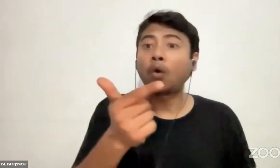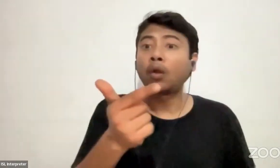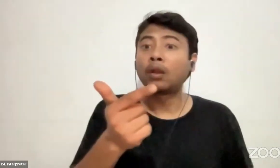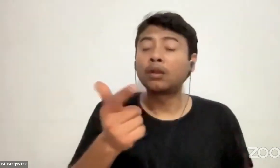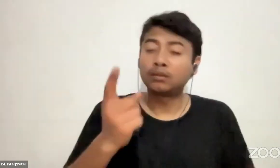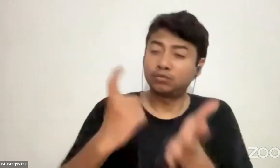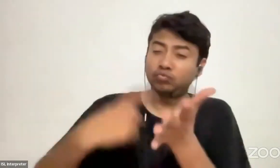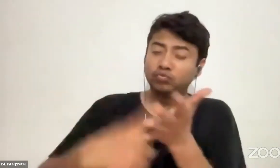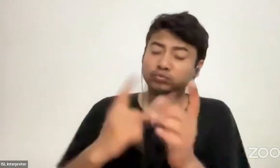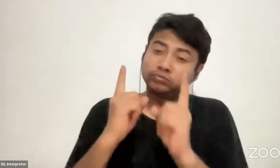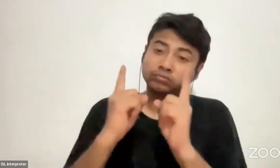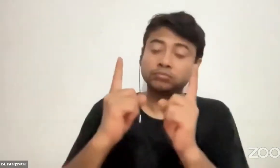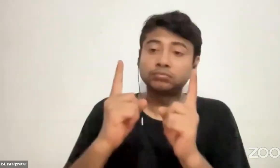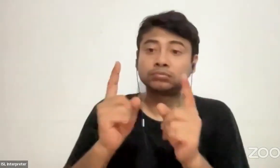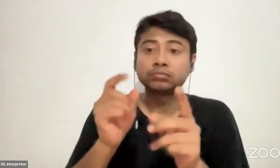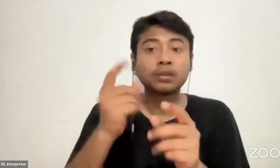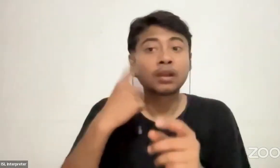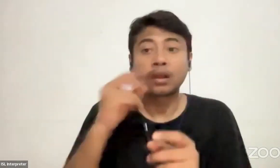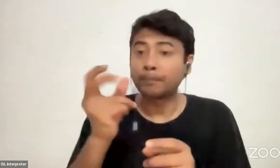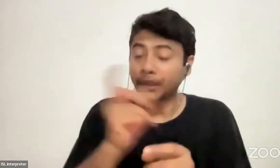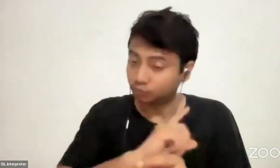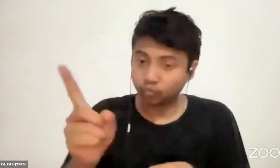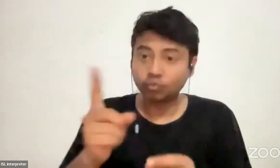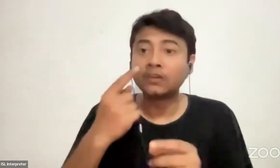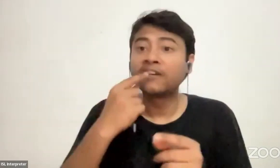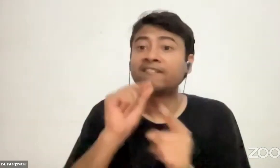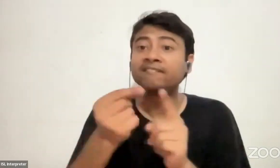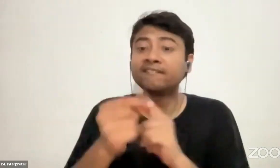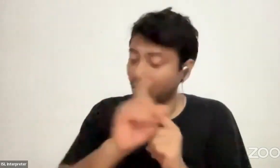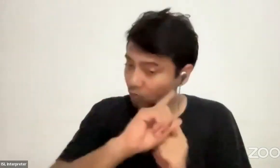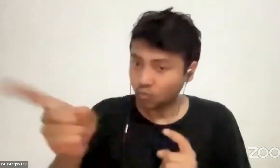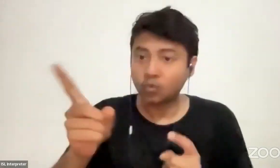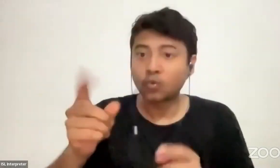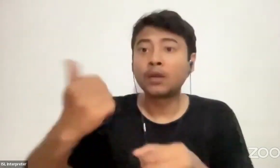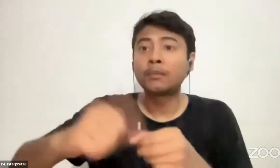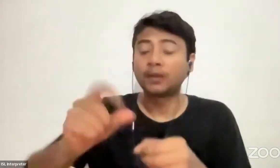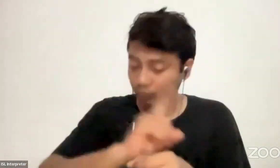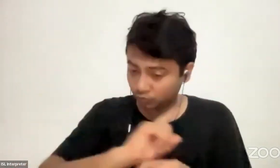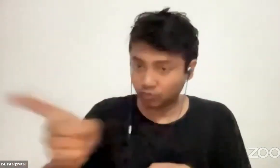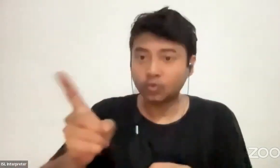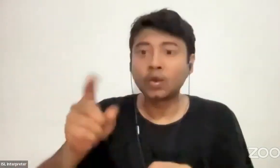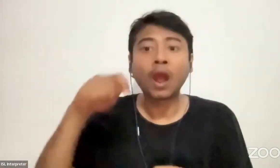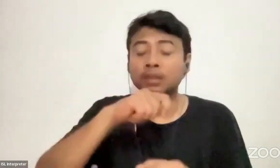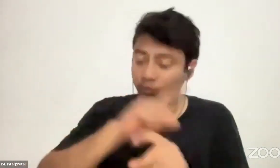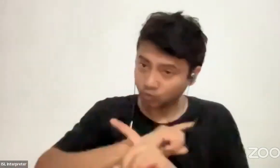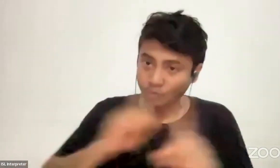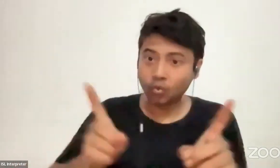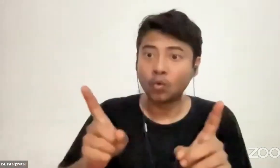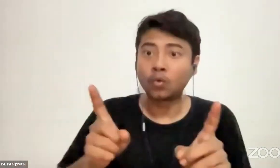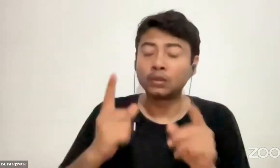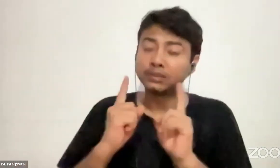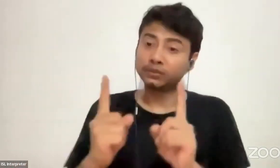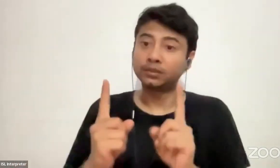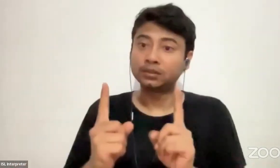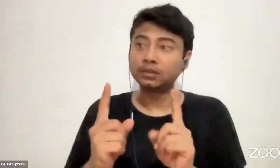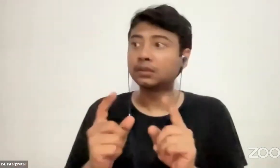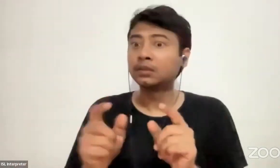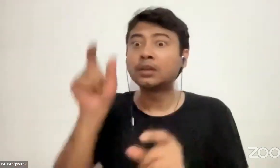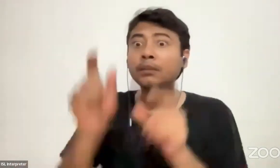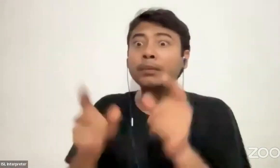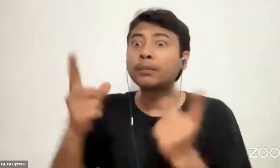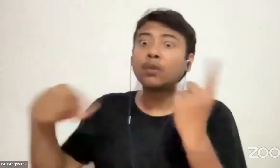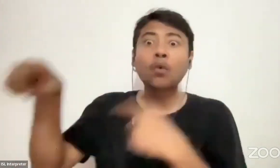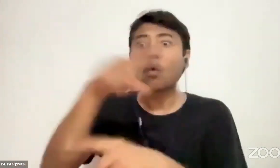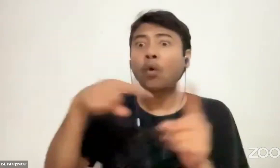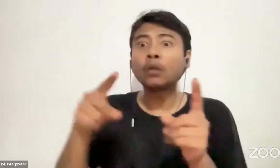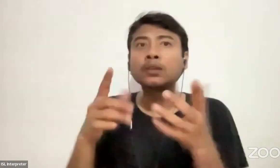है और मांस नहीं खाना है, तो वो लोग क्या करेंगे, वो कभी भी भगवान के पास आएंगे ही